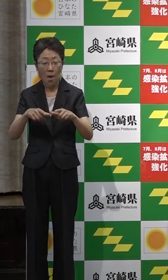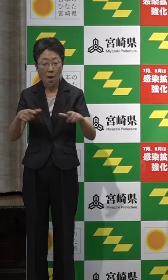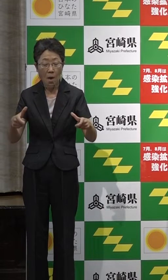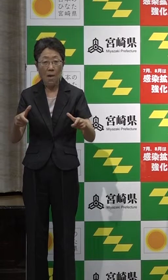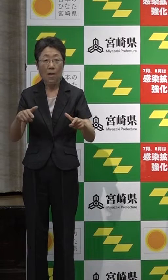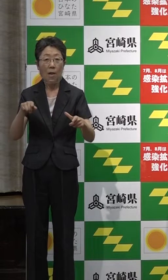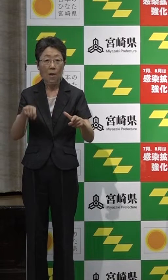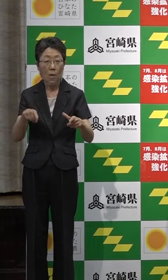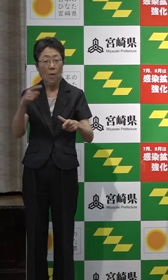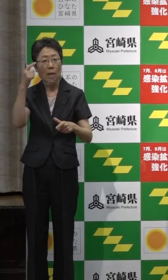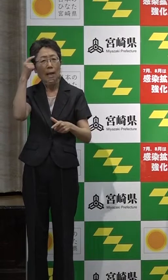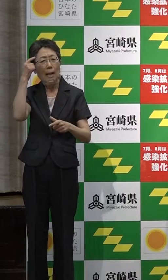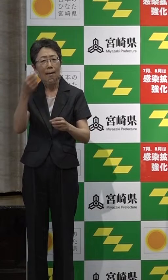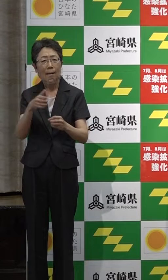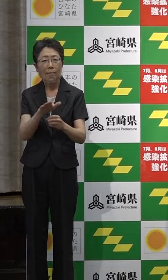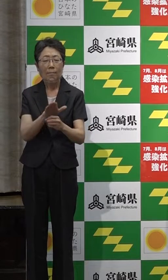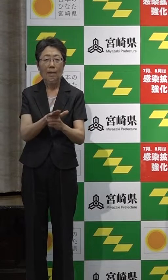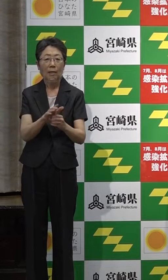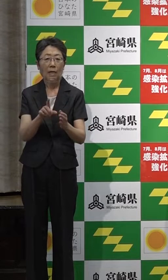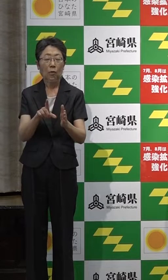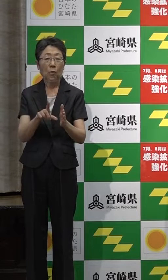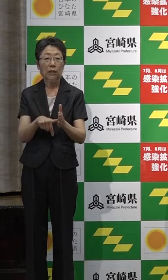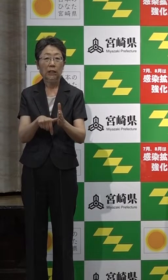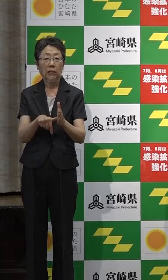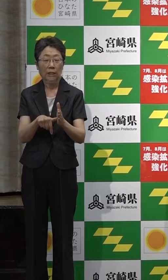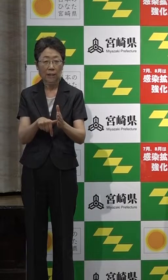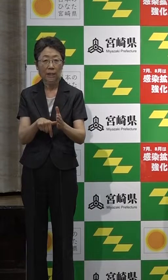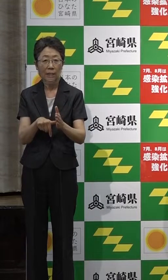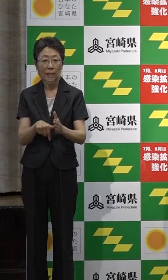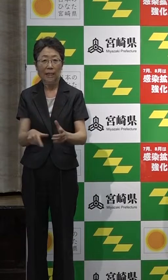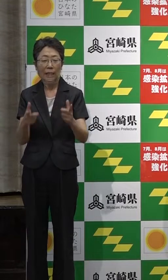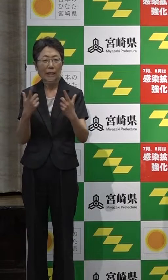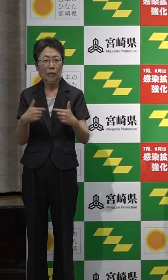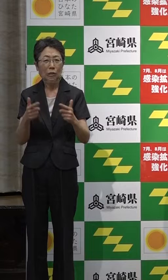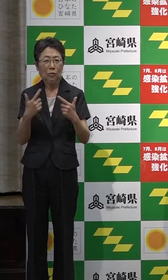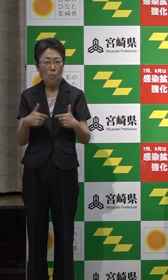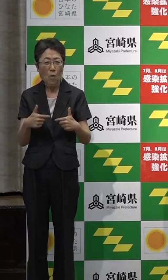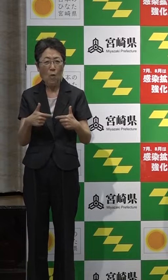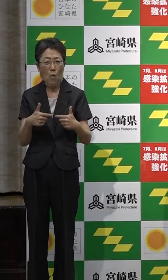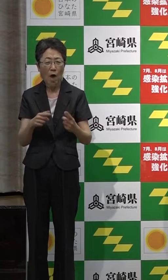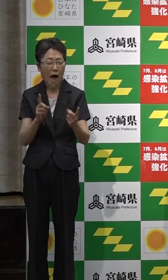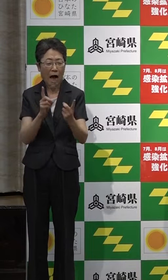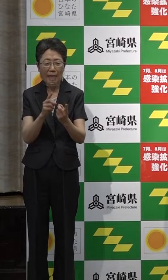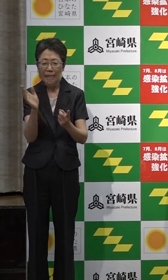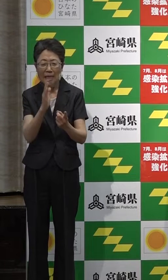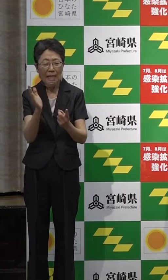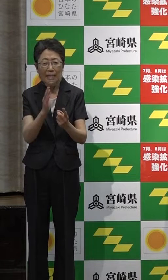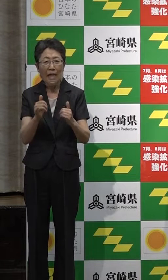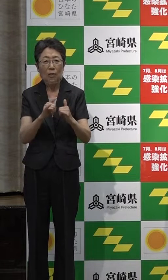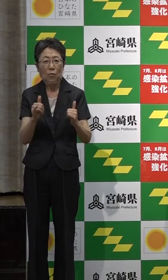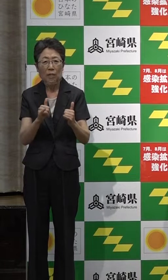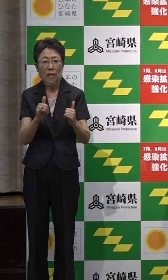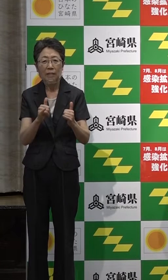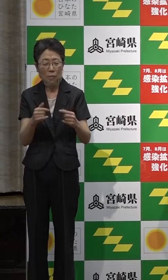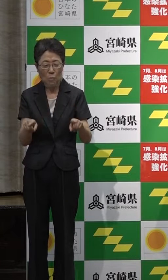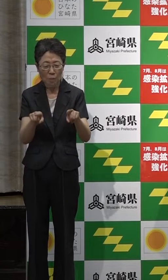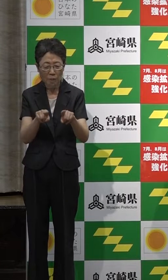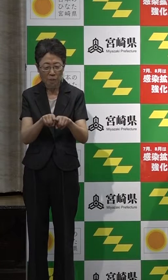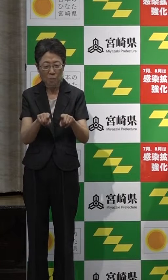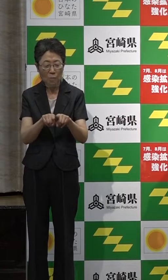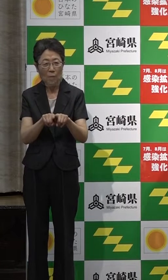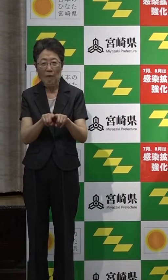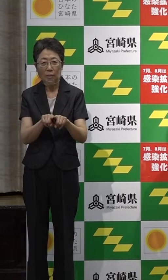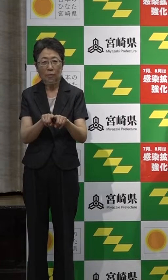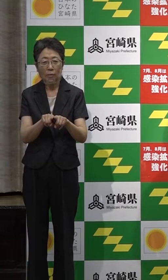して一緒に時間を過ごしていない方と、どういうことでのリスクというものはぜひ避けていただきたいと考え